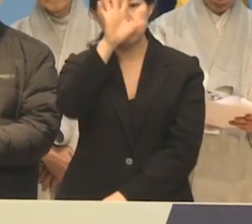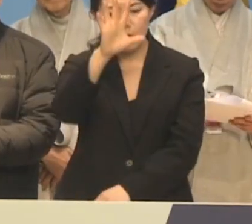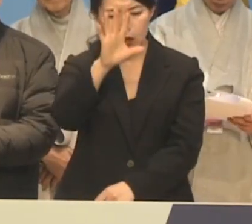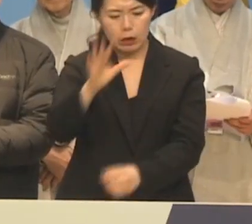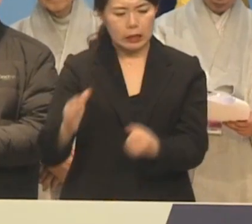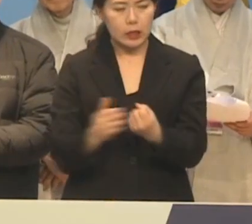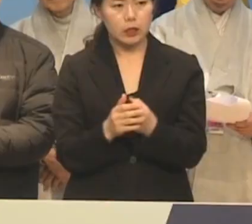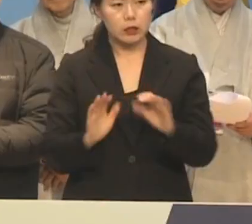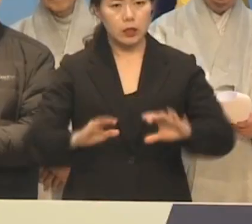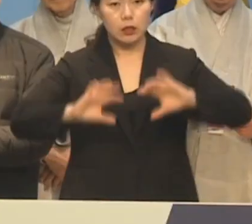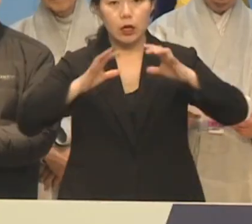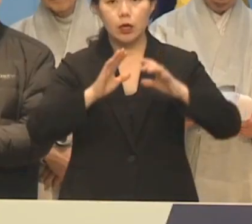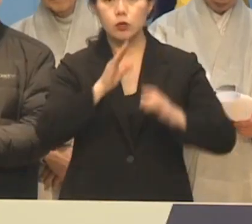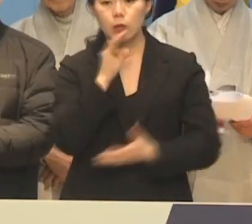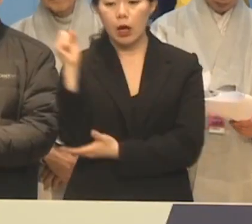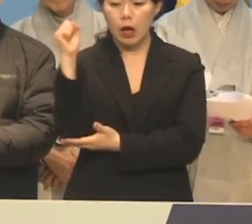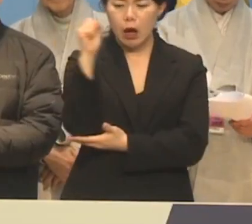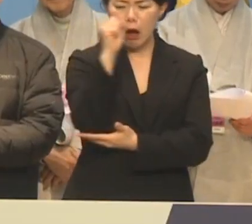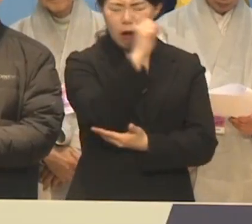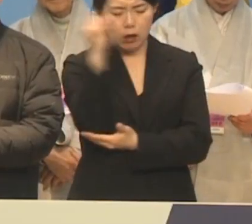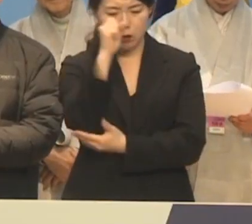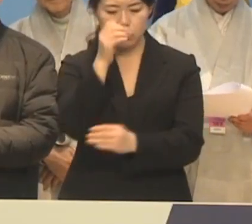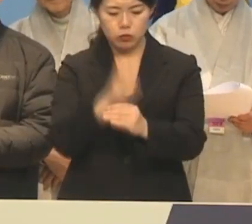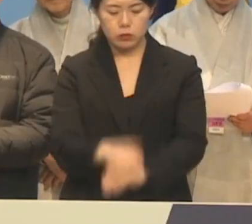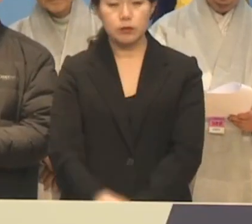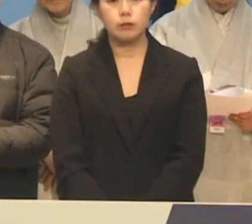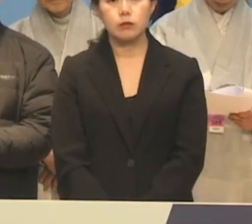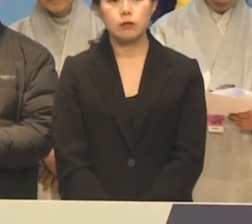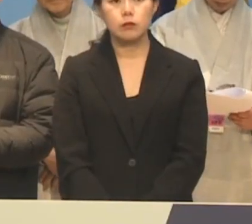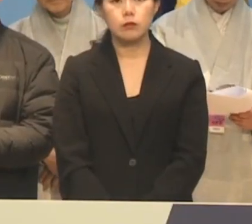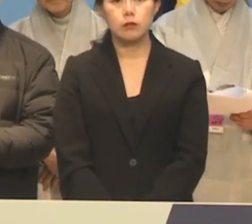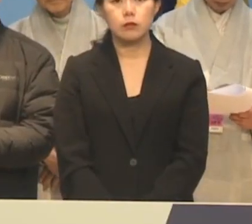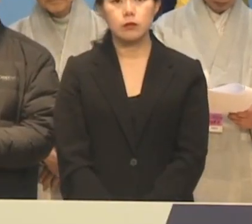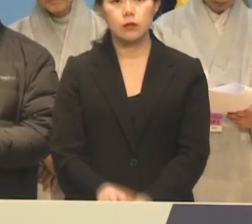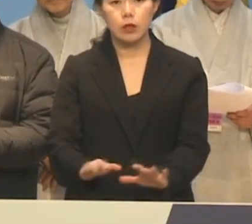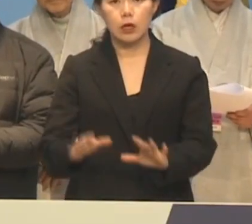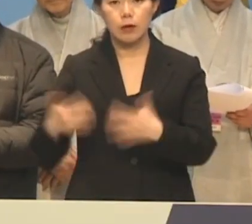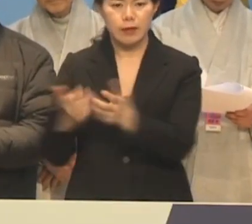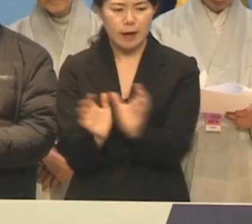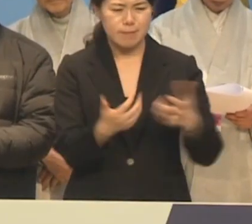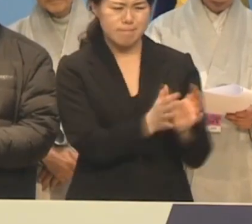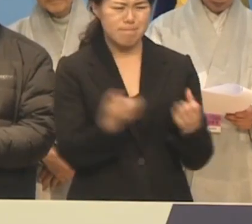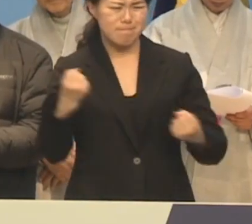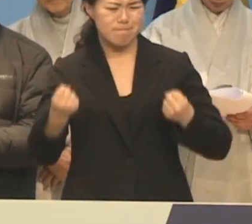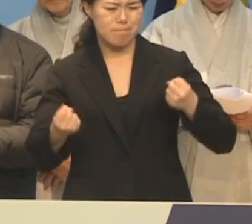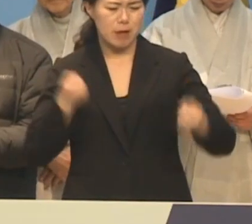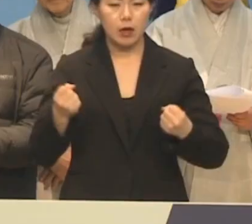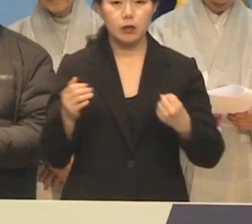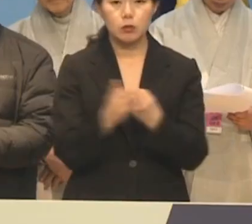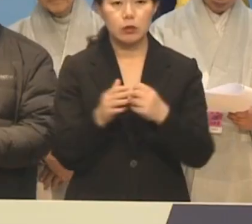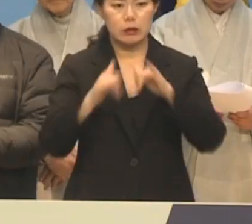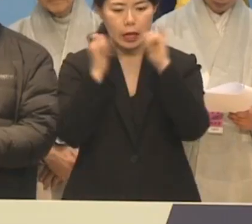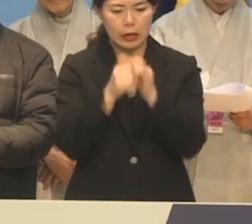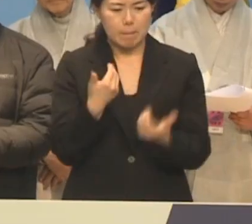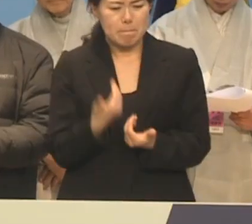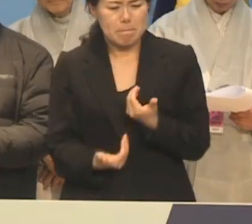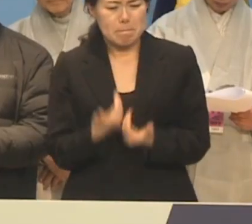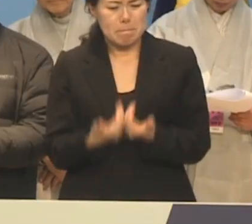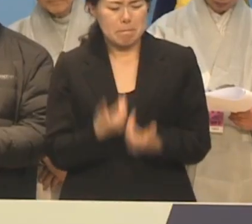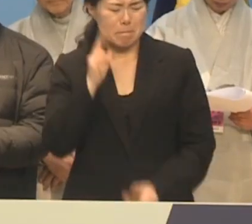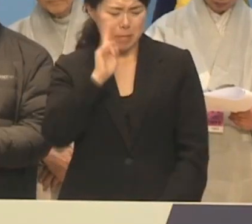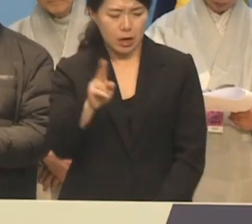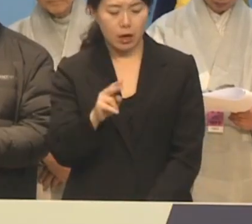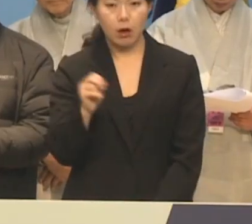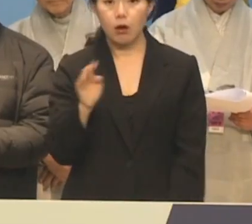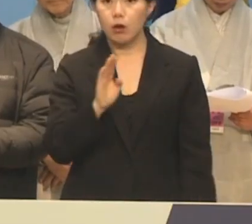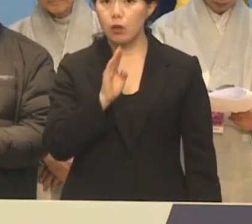않음으로써 나라가 송두리째 흔들리고 있습니다. 극한적 진영 대결로 사회 갈등은 깊어지고 상상조차